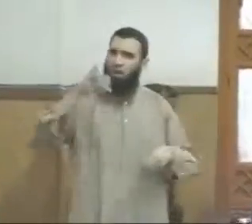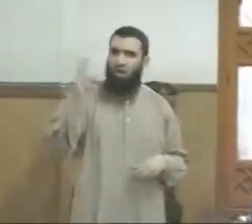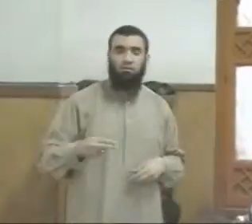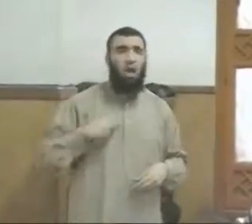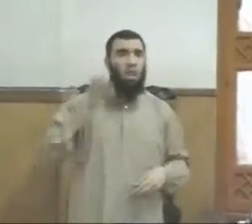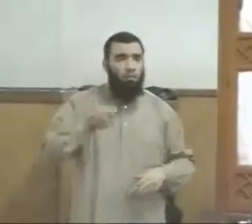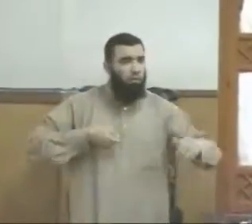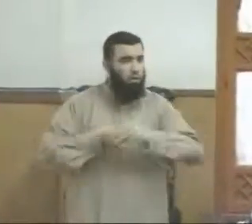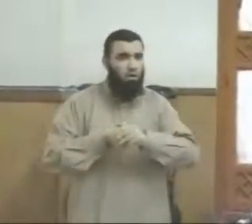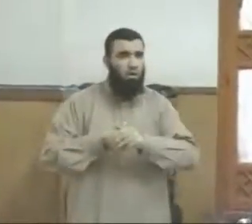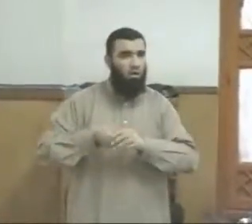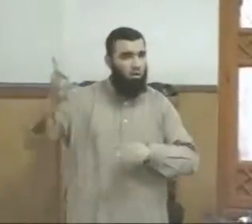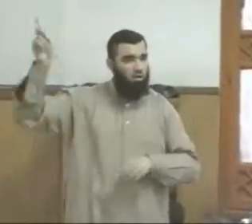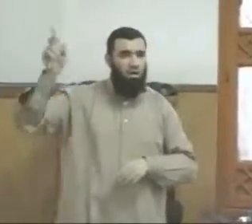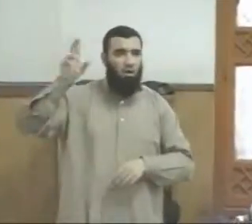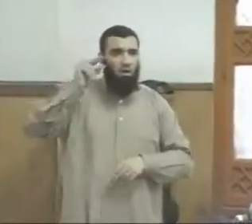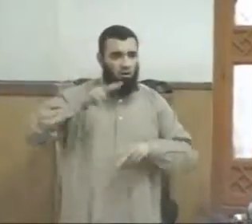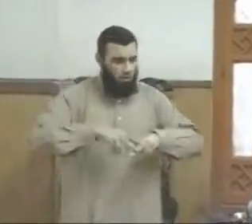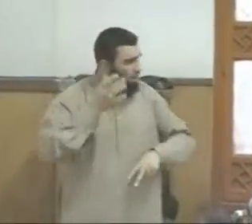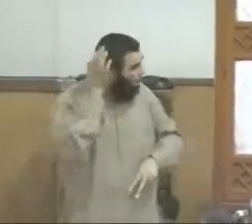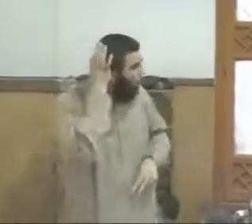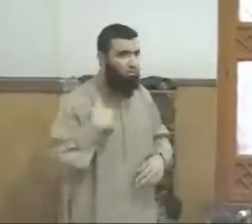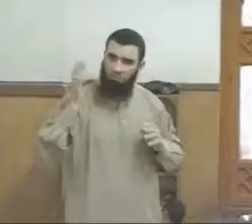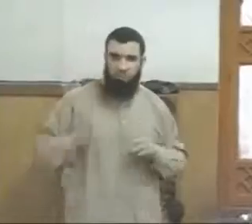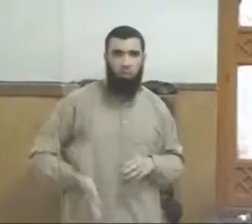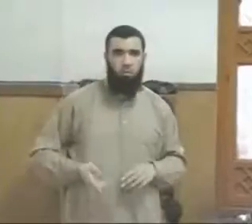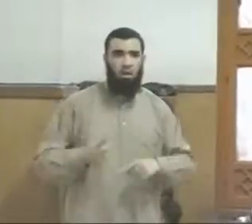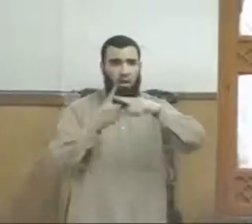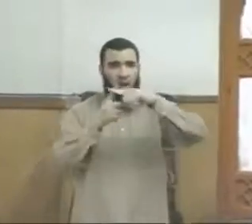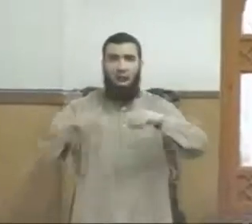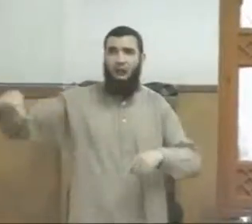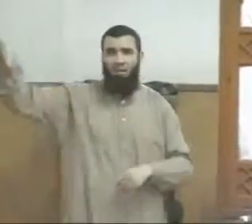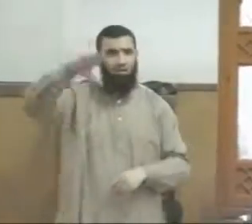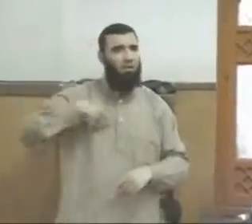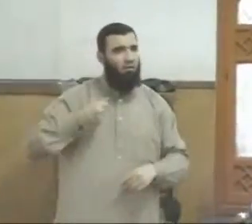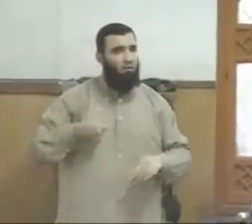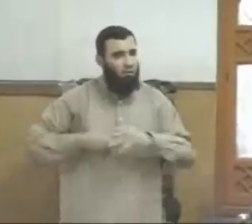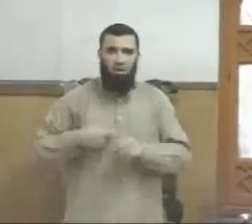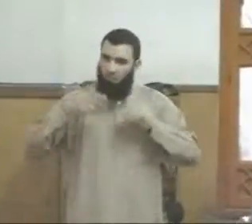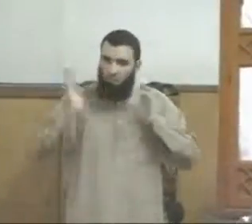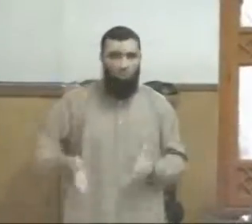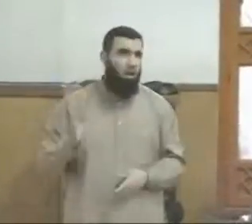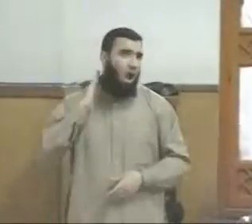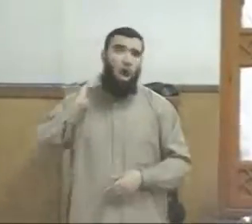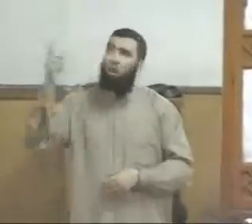عميلا لأعدائنا، وعلى استعداد أن يظلم أعداءنا، وعلى استعداد